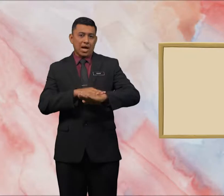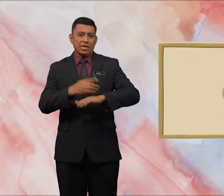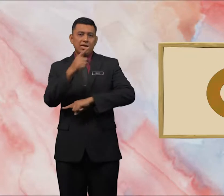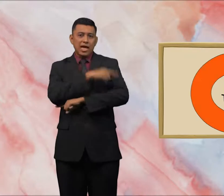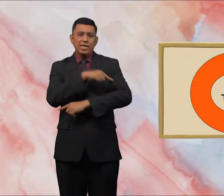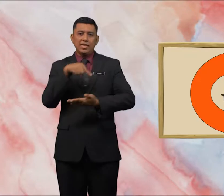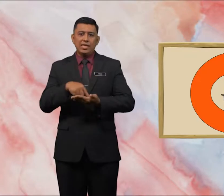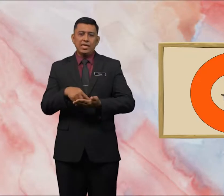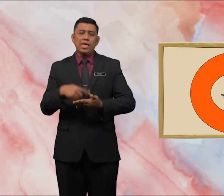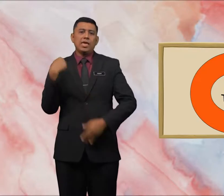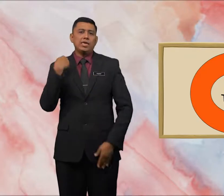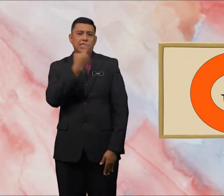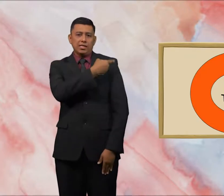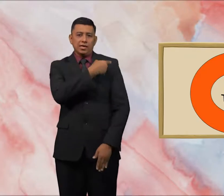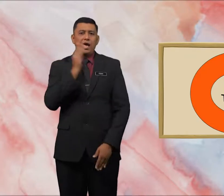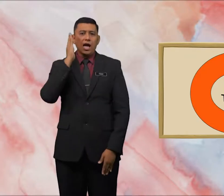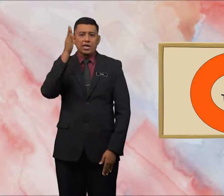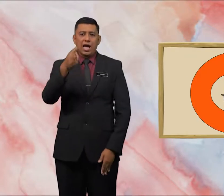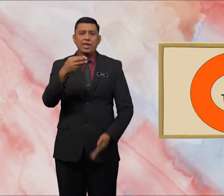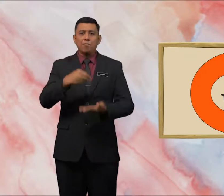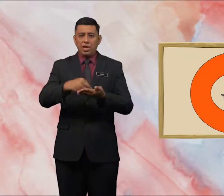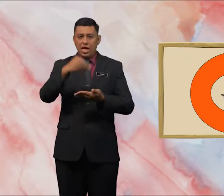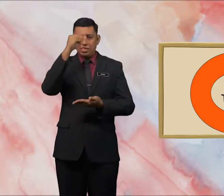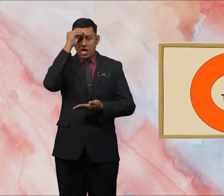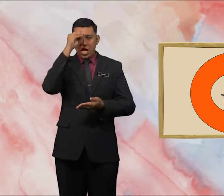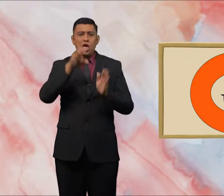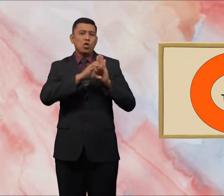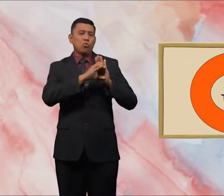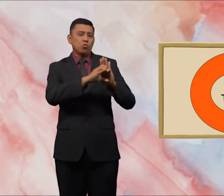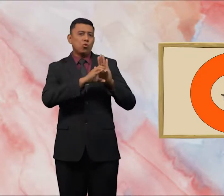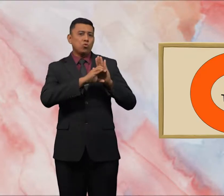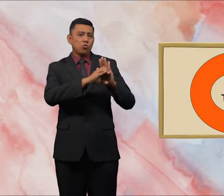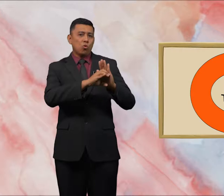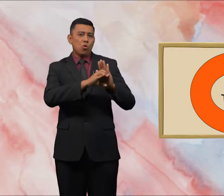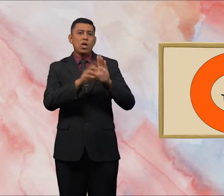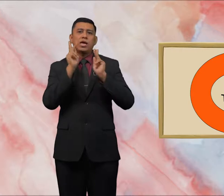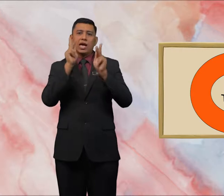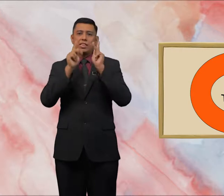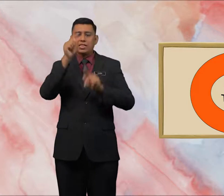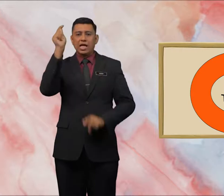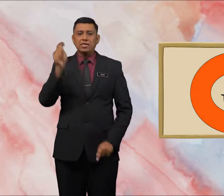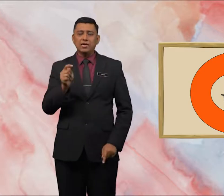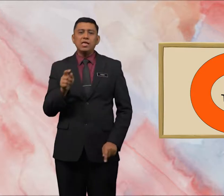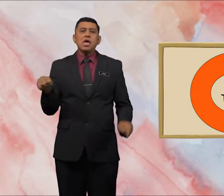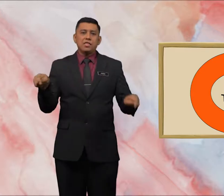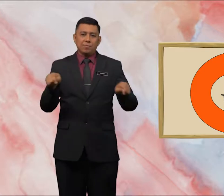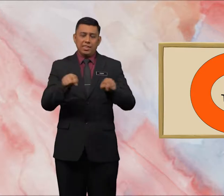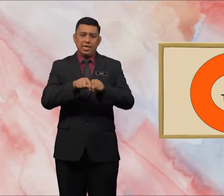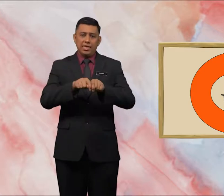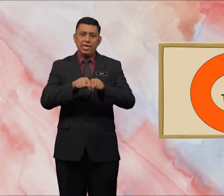Pada hari ini, kita akan belajar contoh-contoh kata tanya seperti